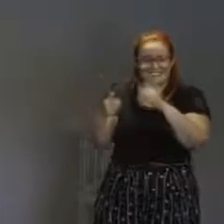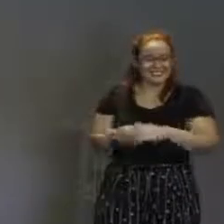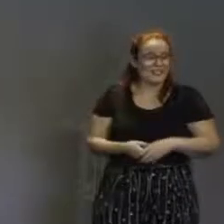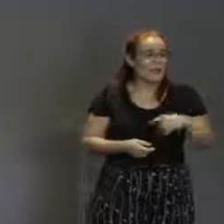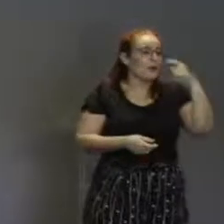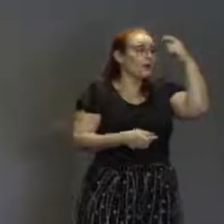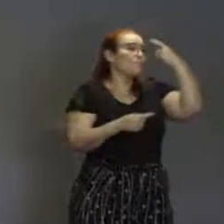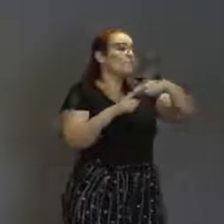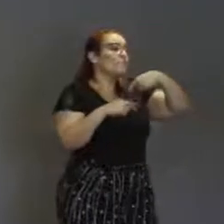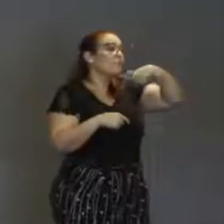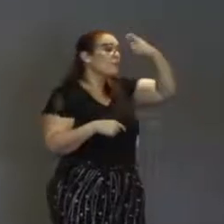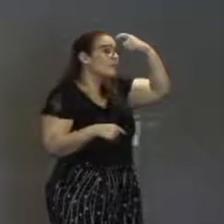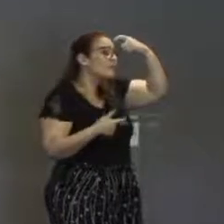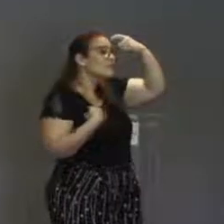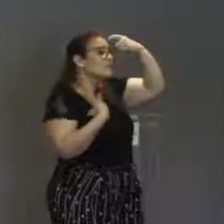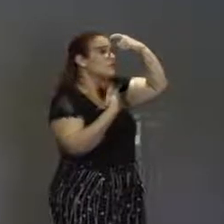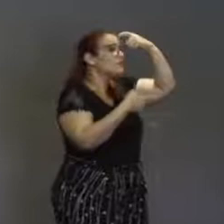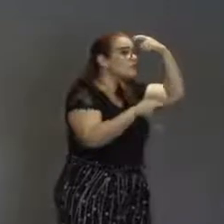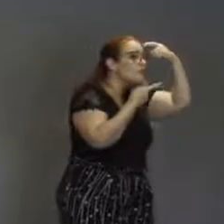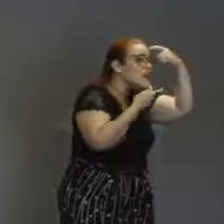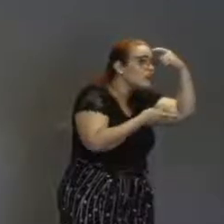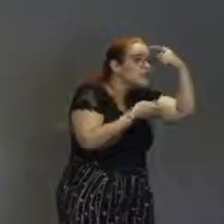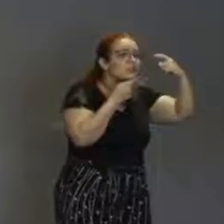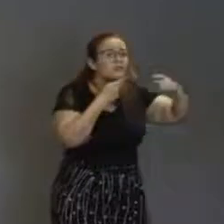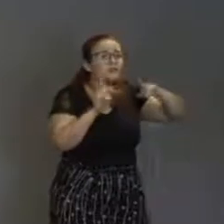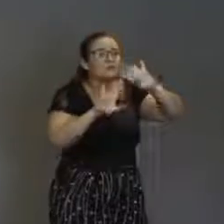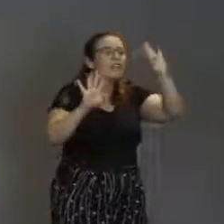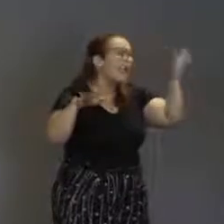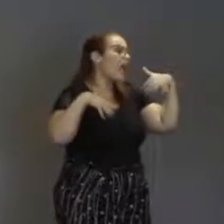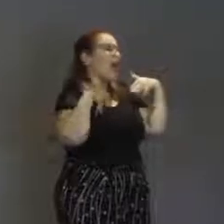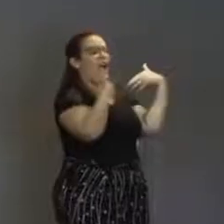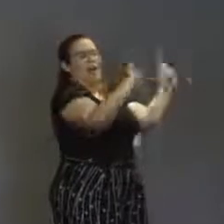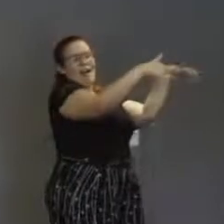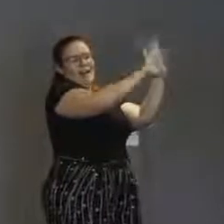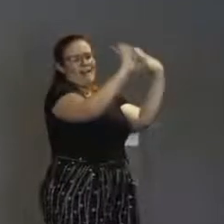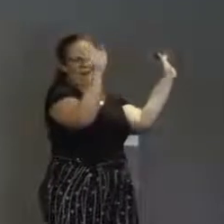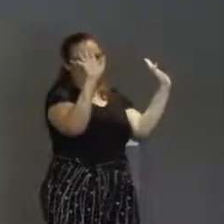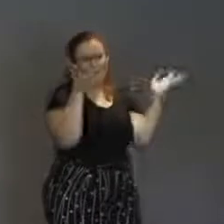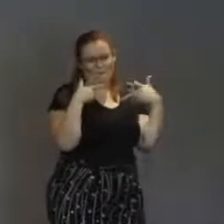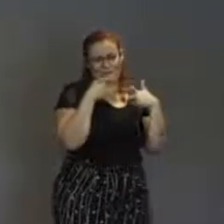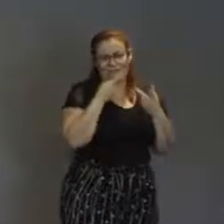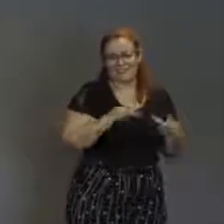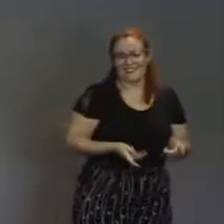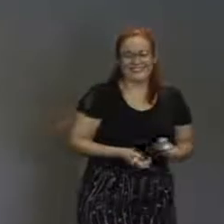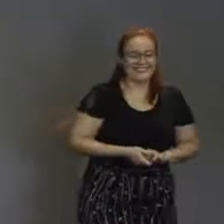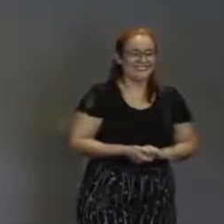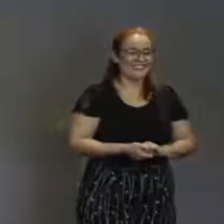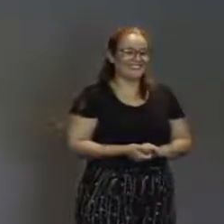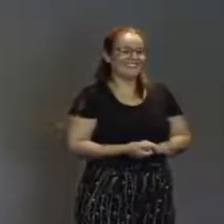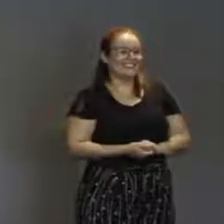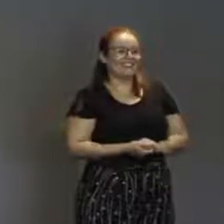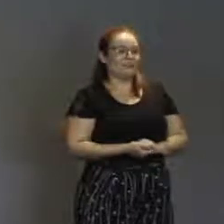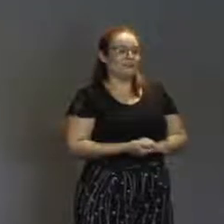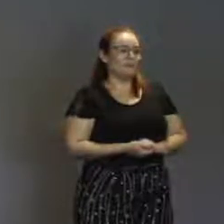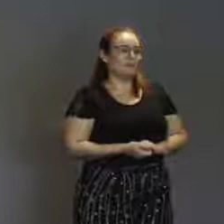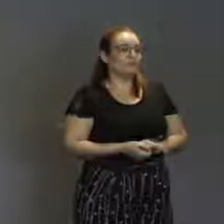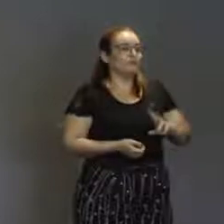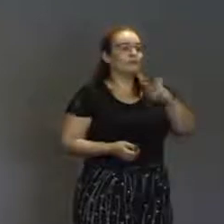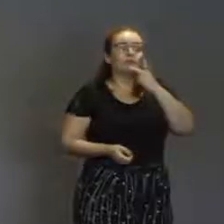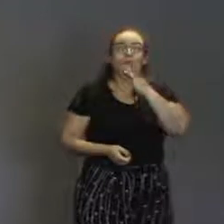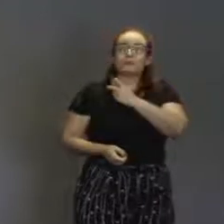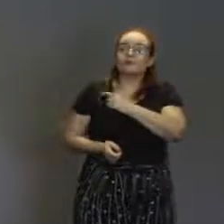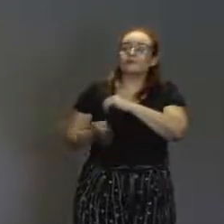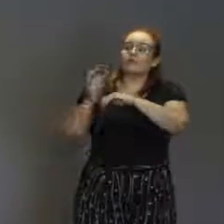achei que eu ia falar uma coisa depois, eu falei agora, e agora não, mas agora já era. Trazendo a questão do investimento